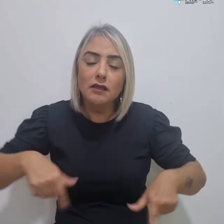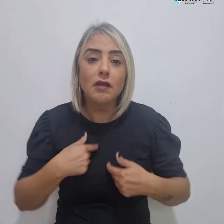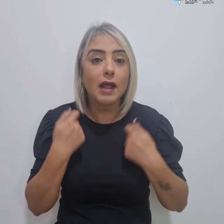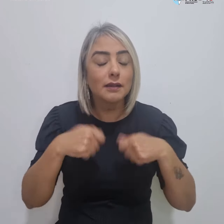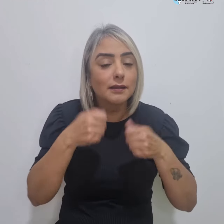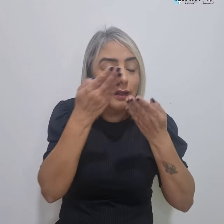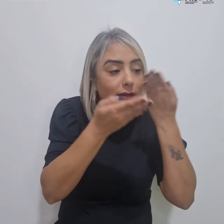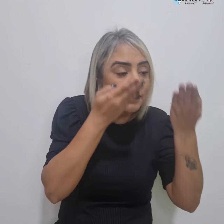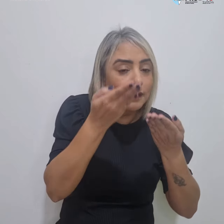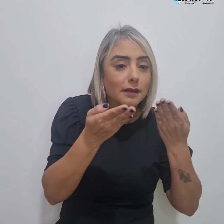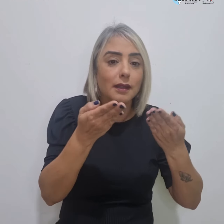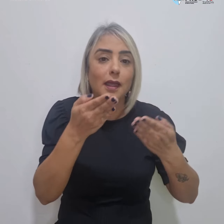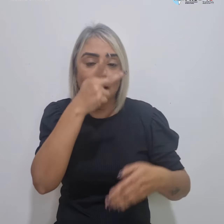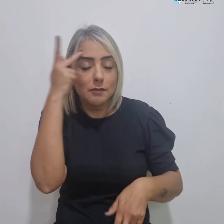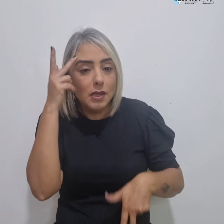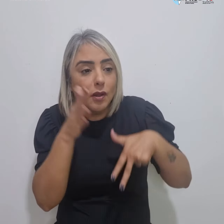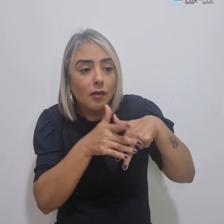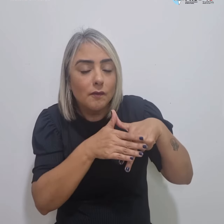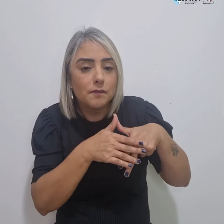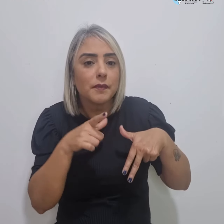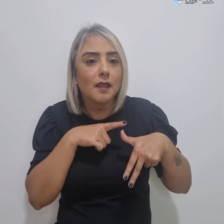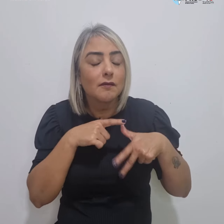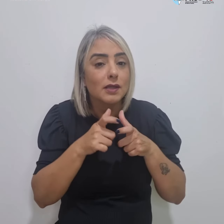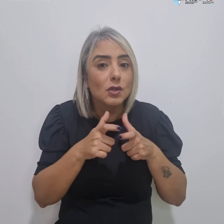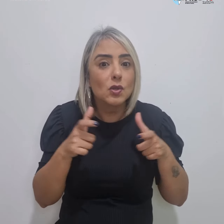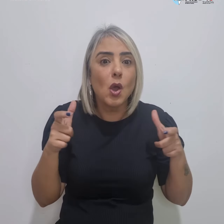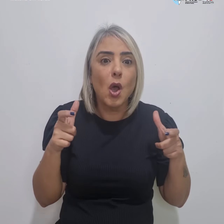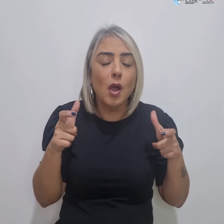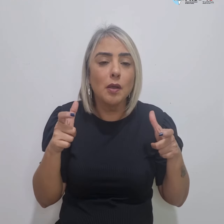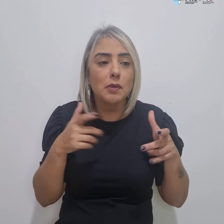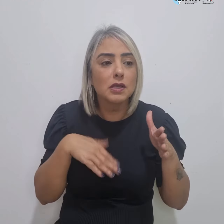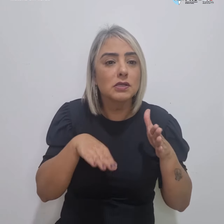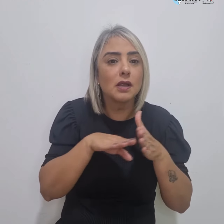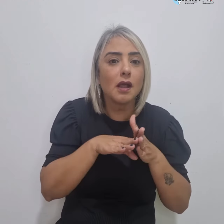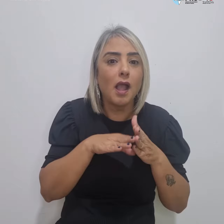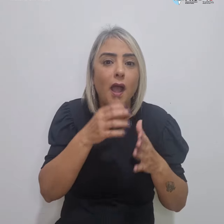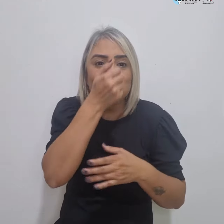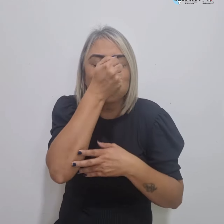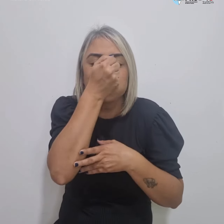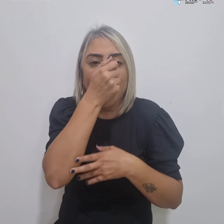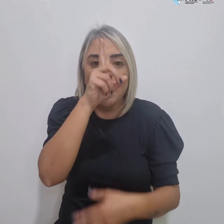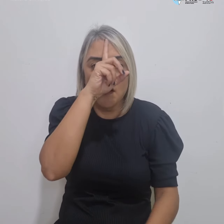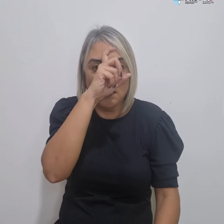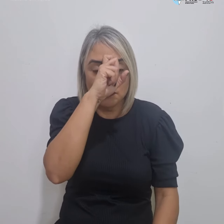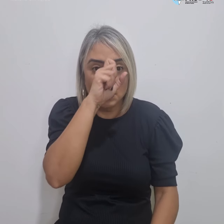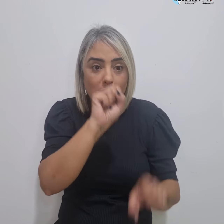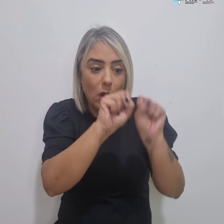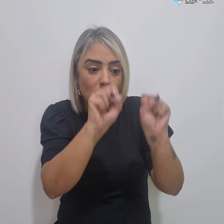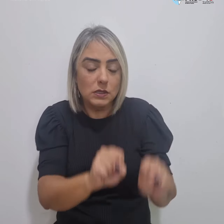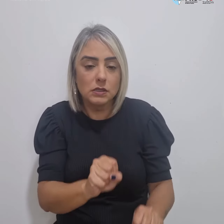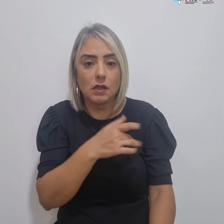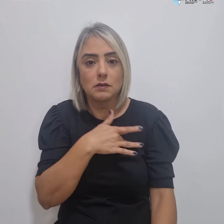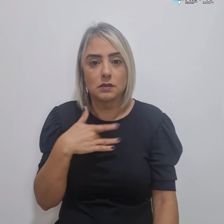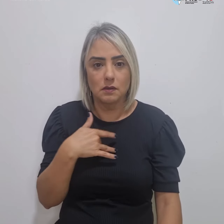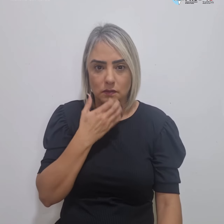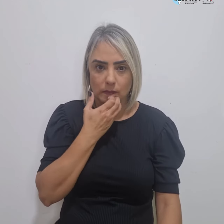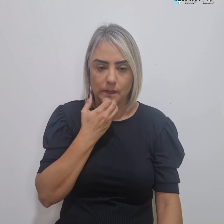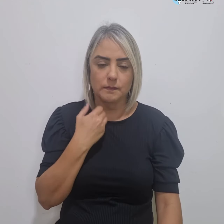demanda, que, como lembramos, foi tão grande que chegou a colapsar hospitais e sistemas de saúde.